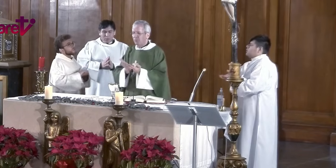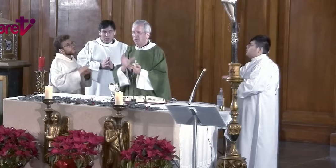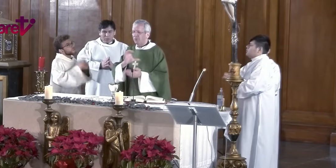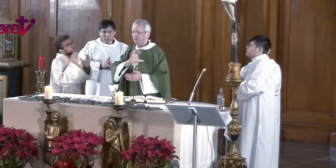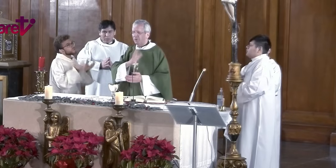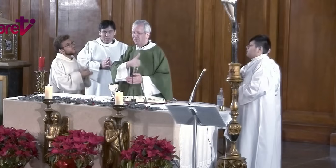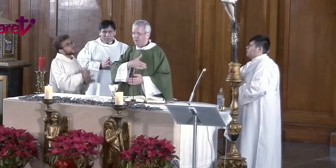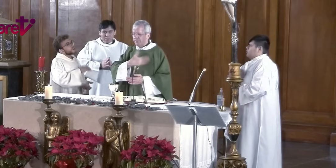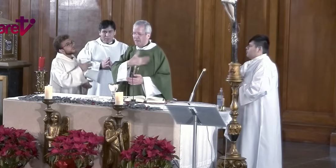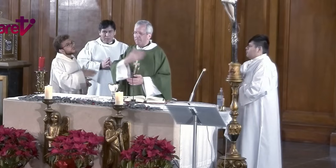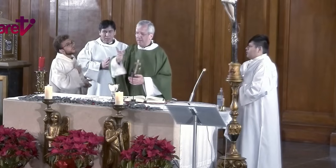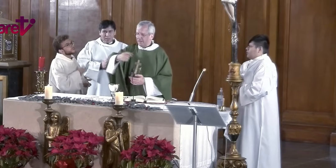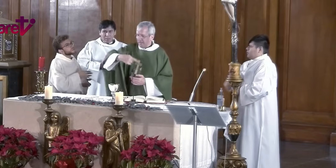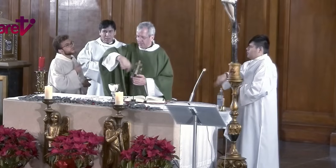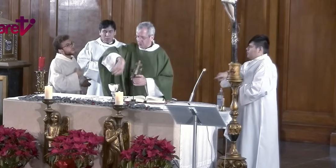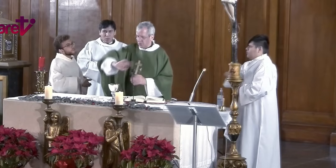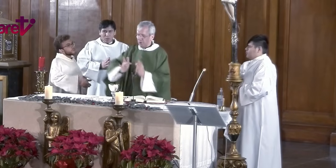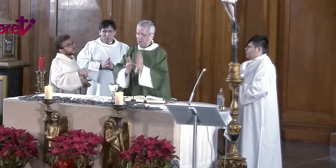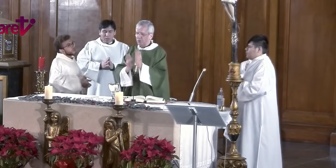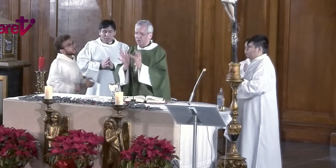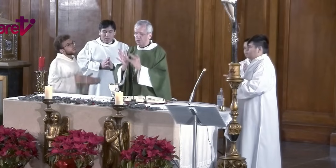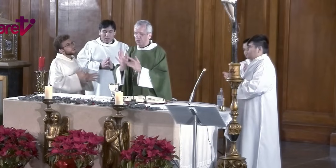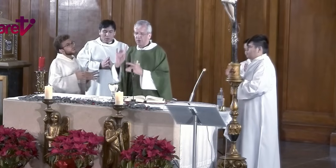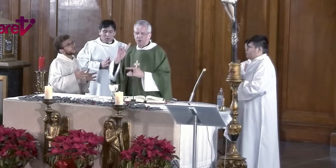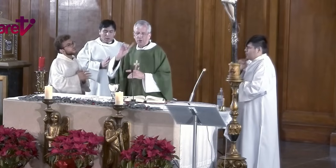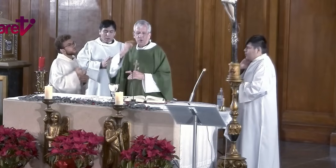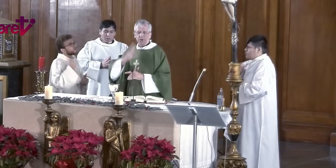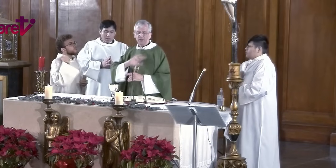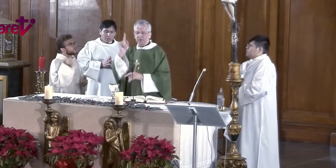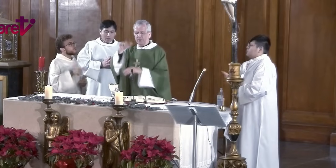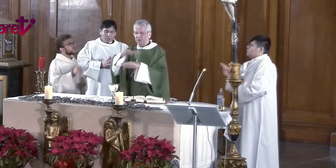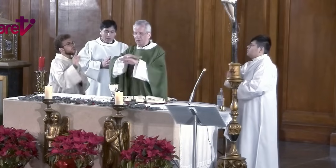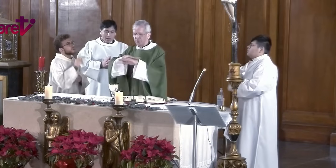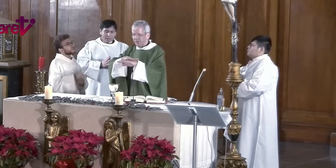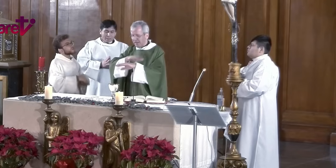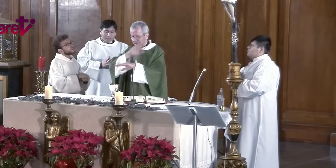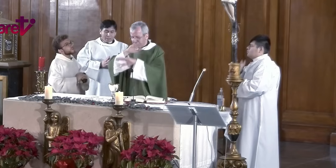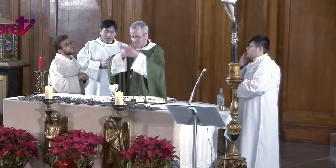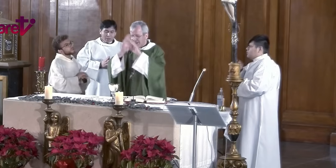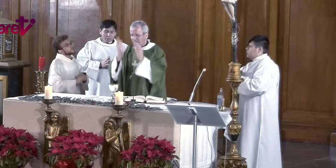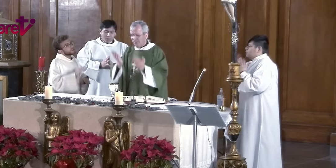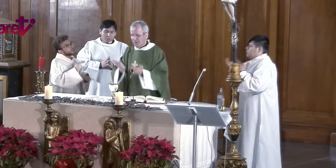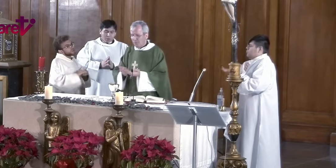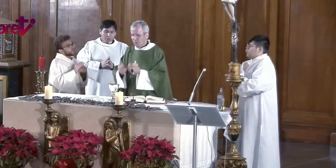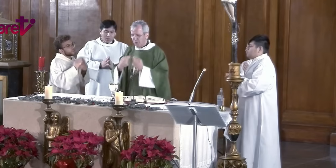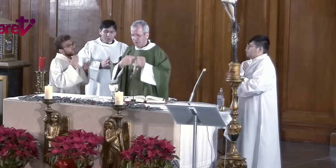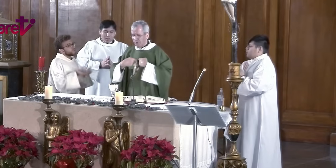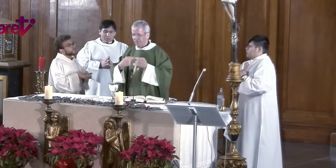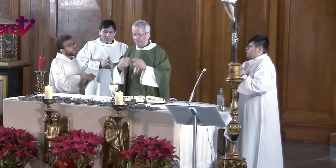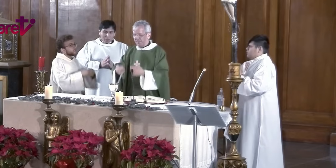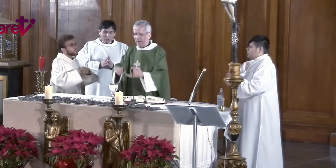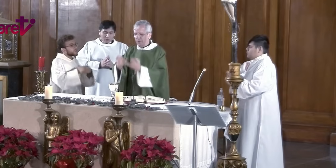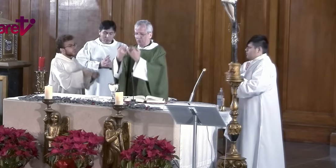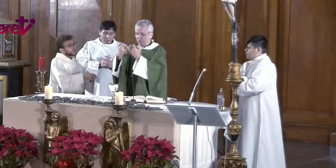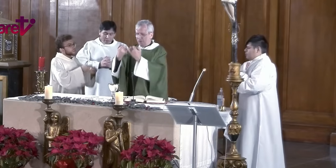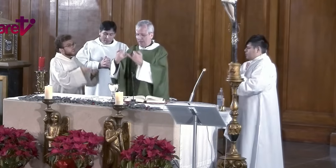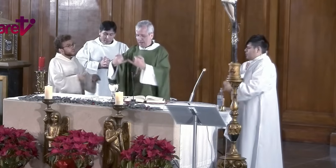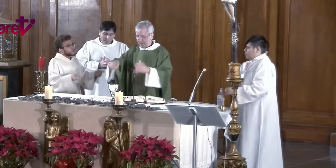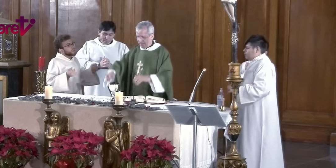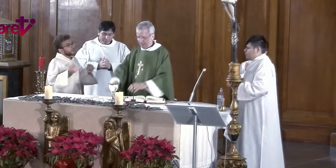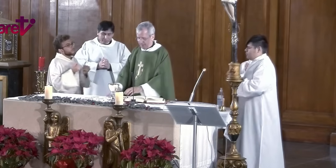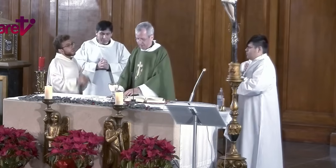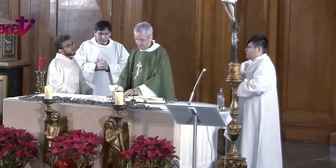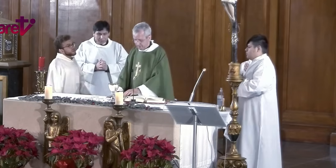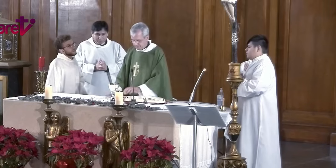del mundo, ten piedad de nosotros. Cordero de Dios, que quitas el pecado del mundo, danos